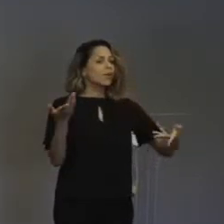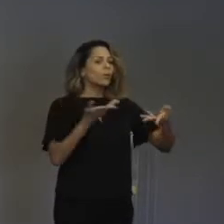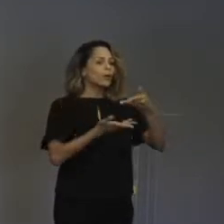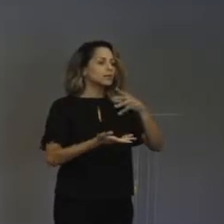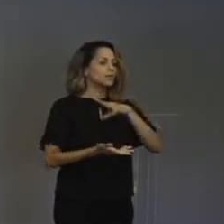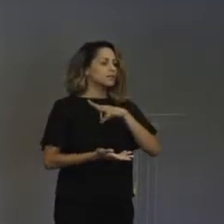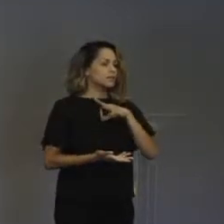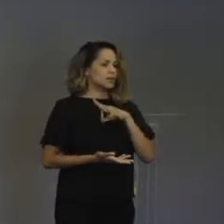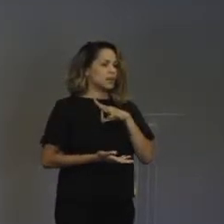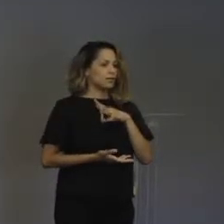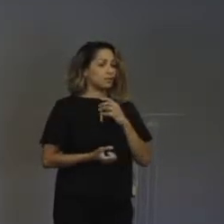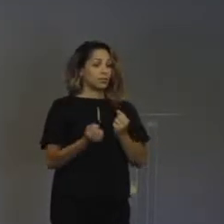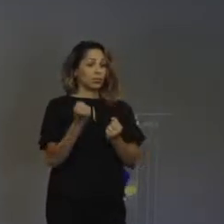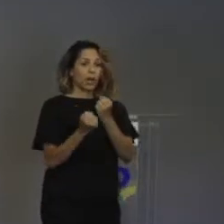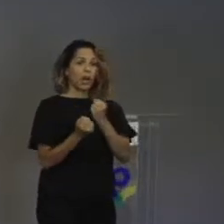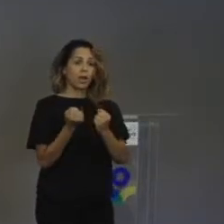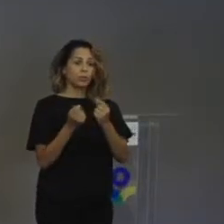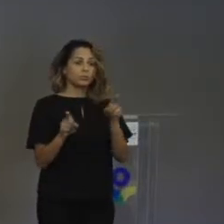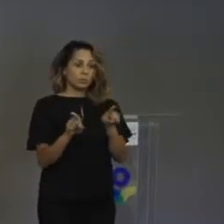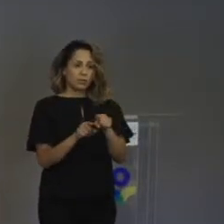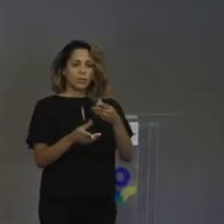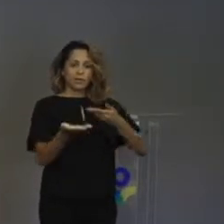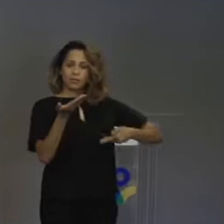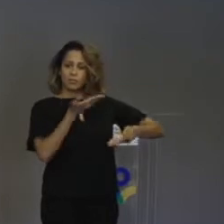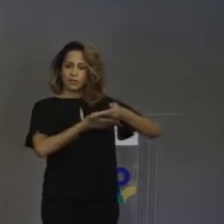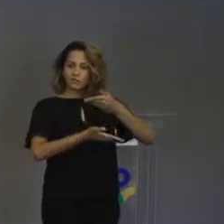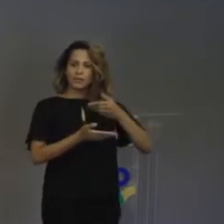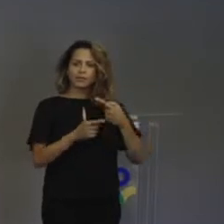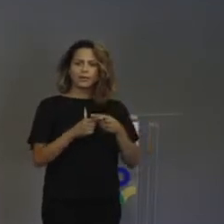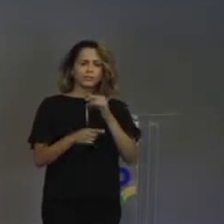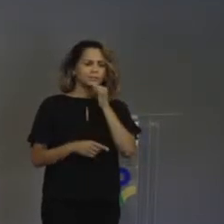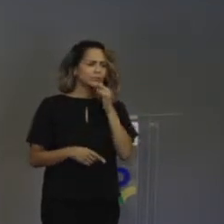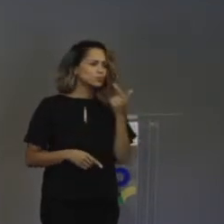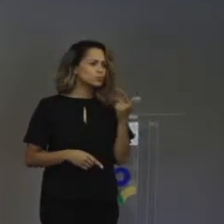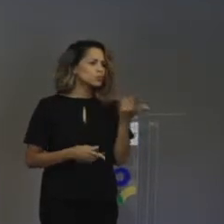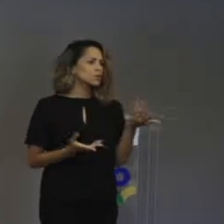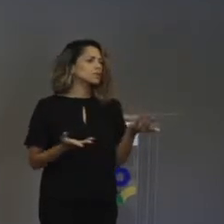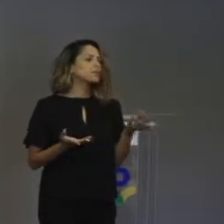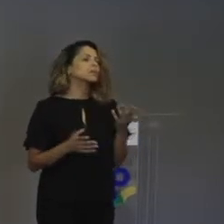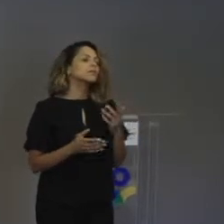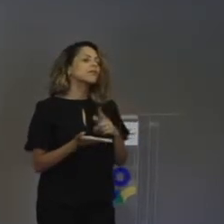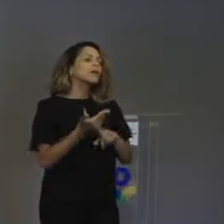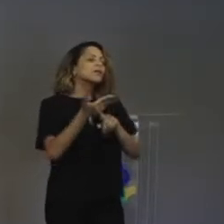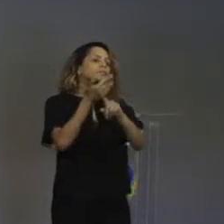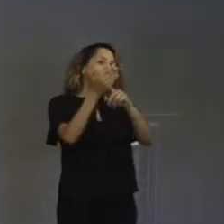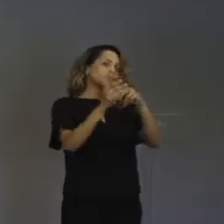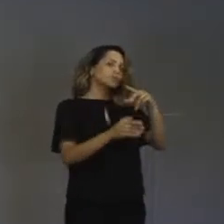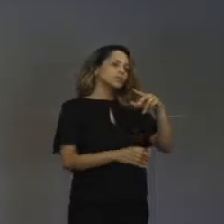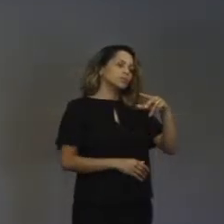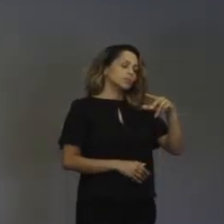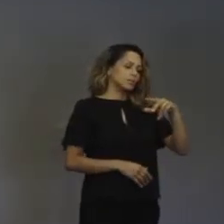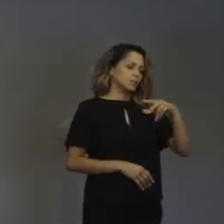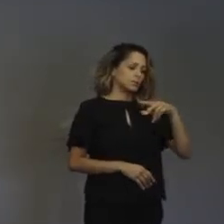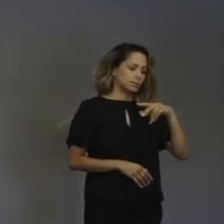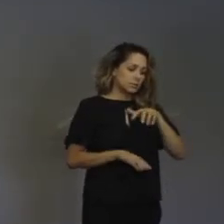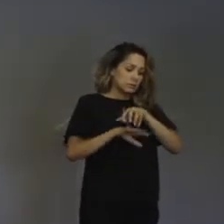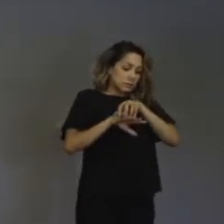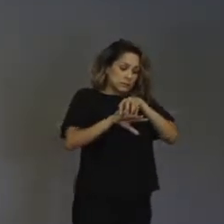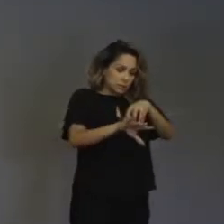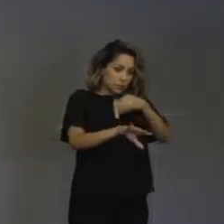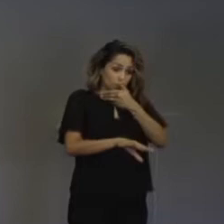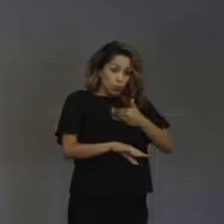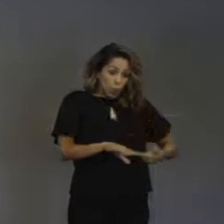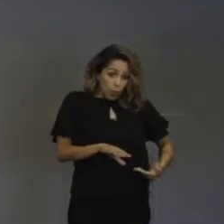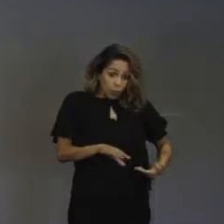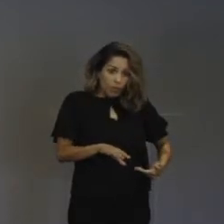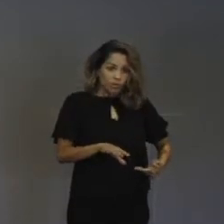transporte compartilhado. Por que a gente não tem, por exemplo, tecnologia de transporte público sob demanda